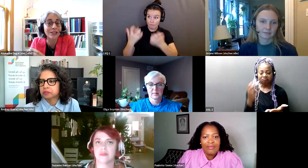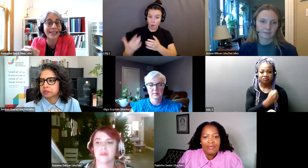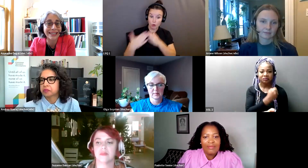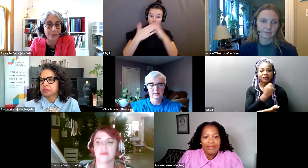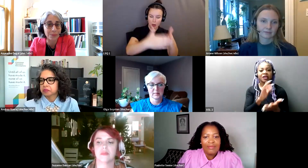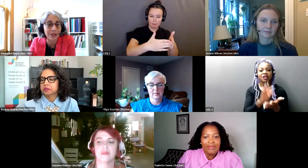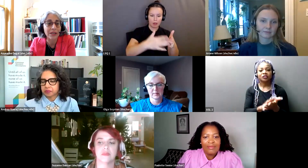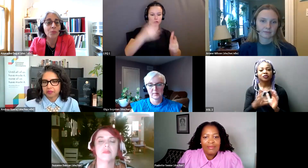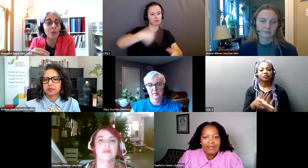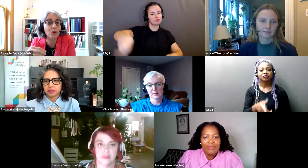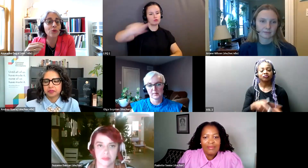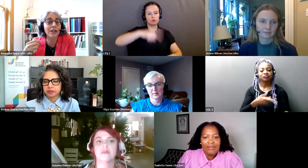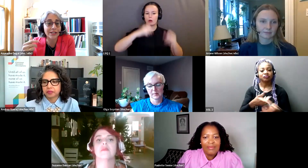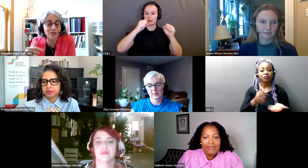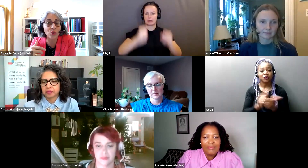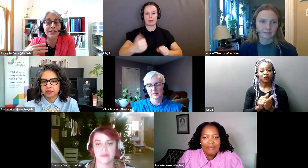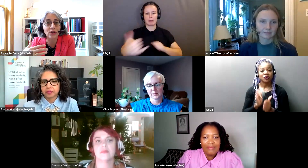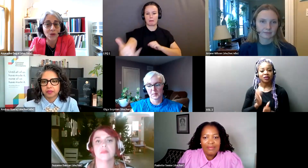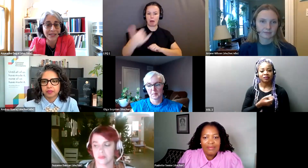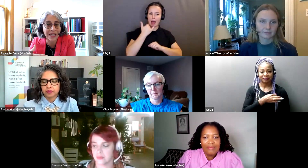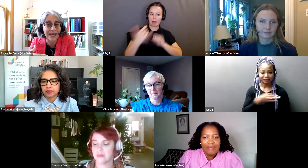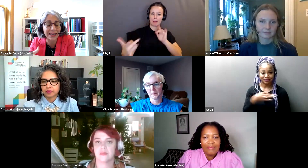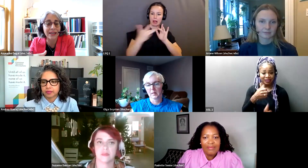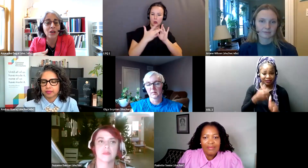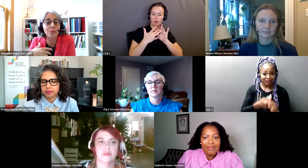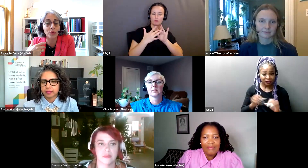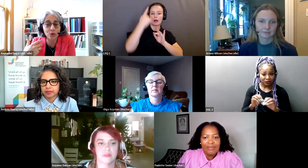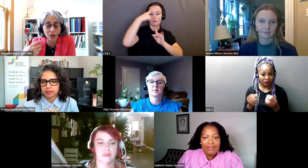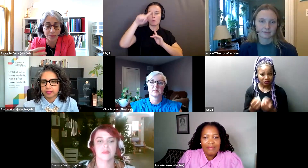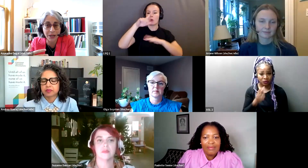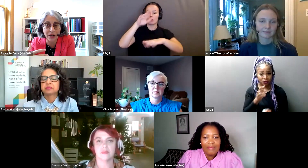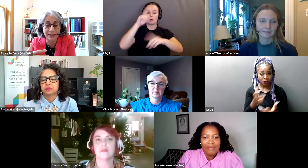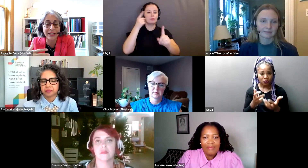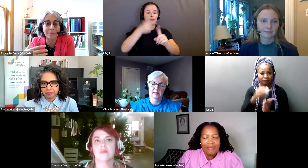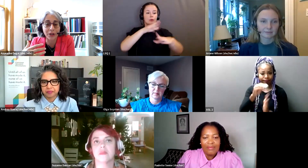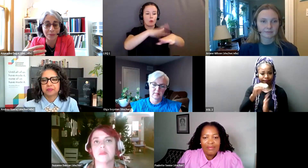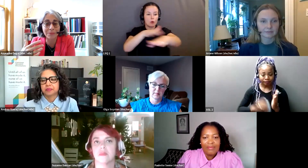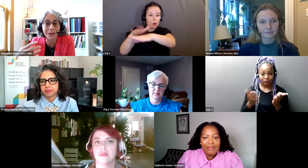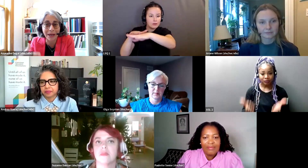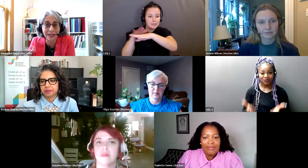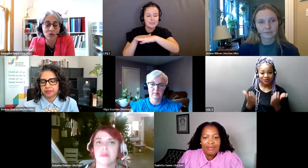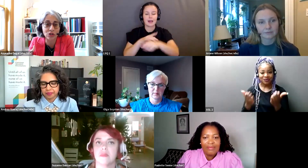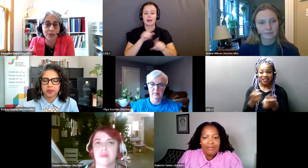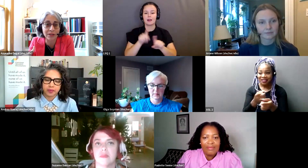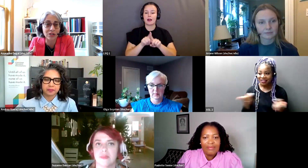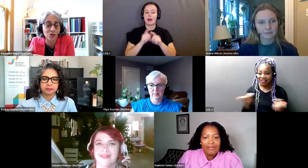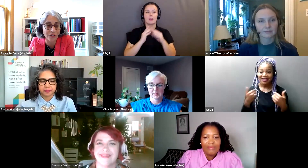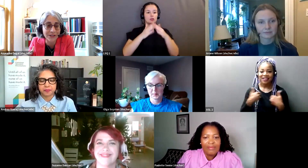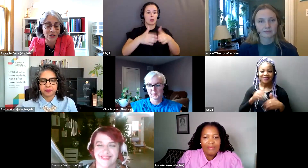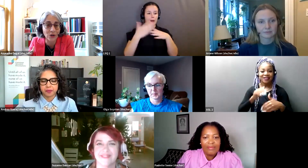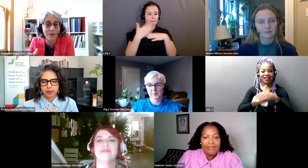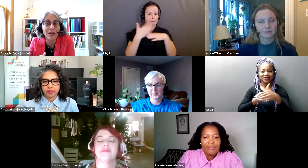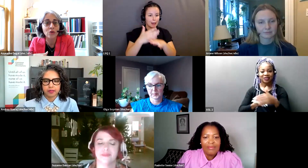à notre équipe pour recevoir des conseils, pour comprendre comment préparer une demande